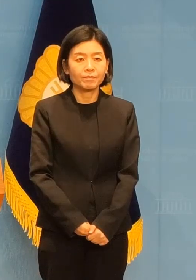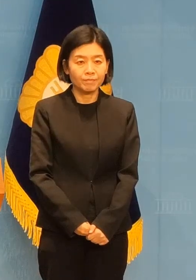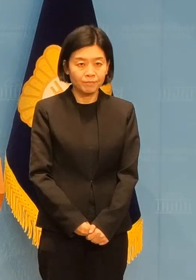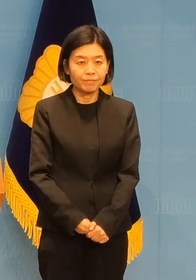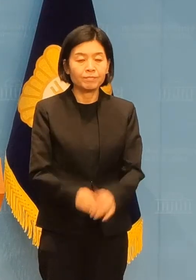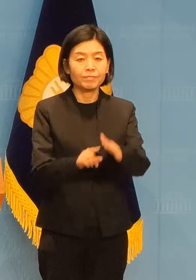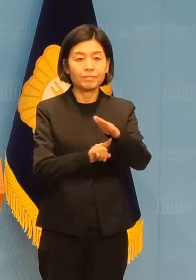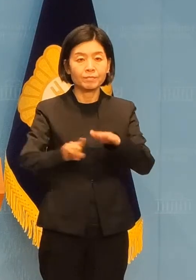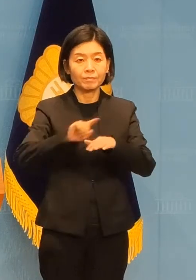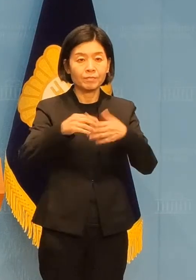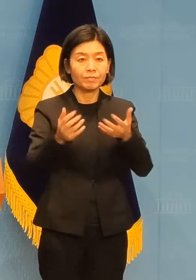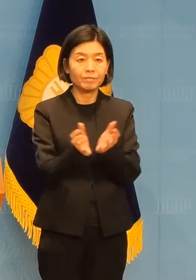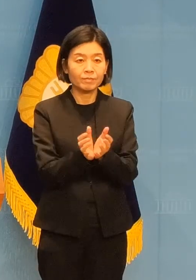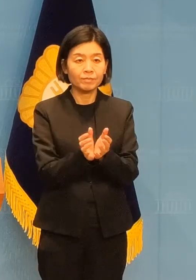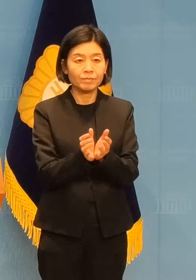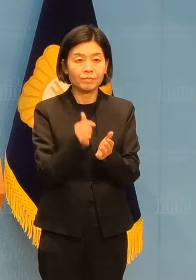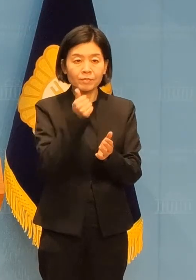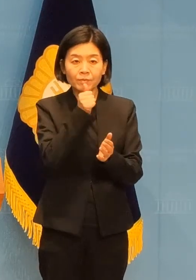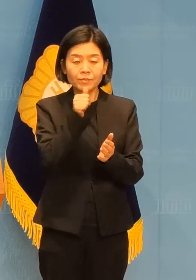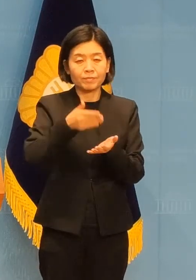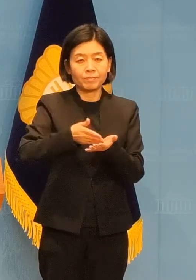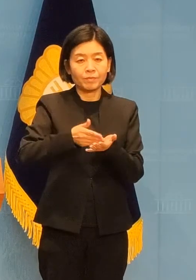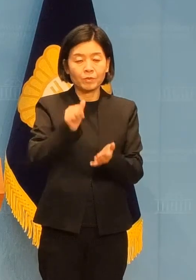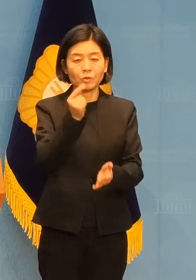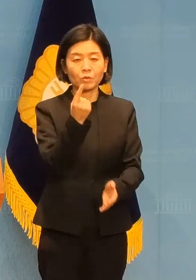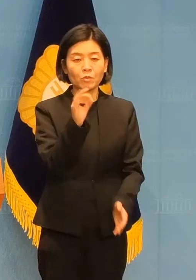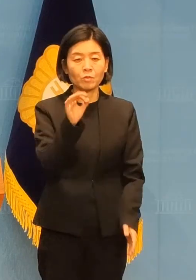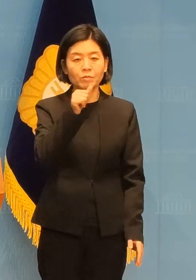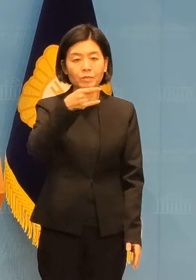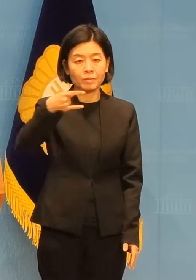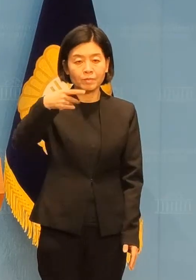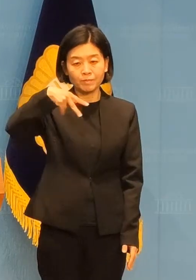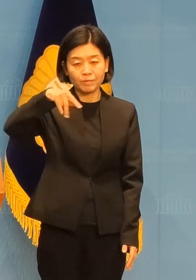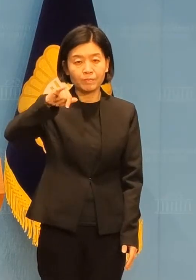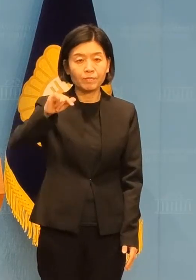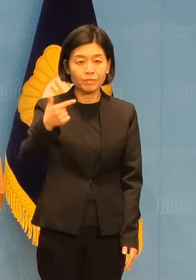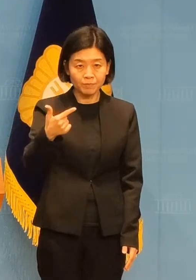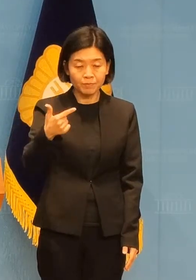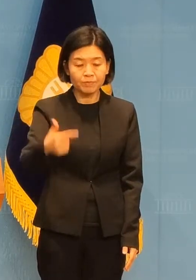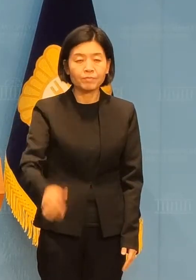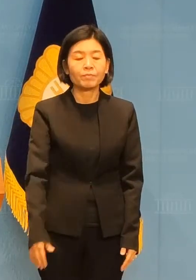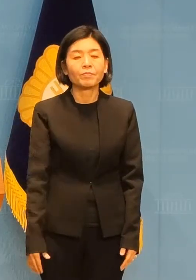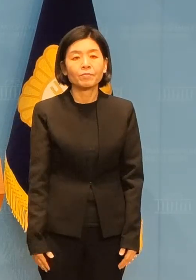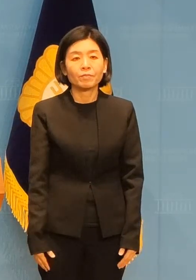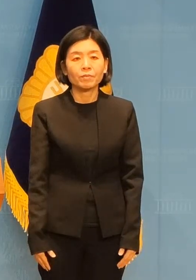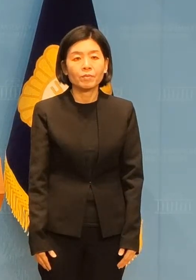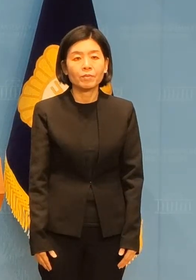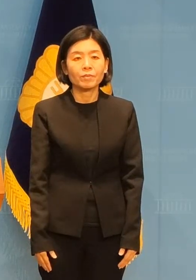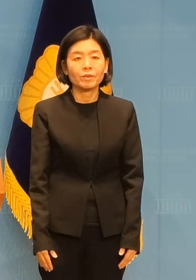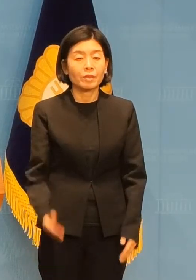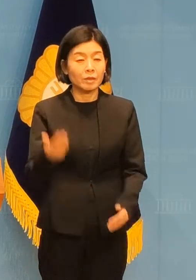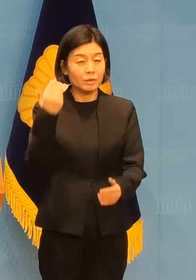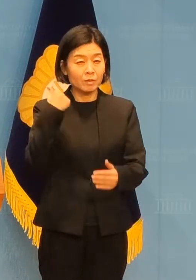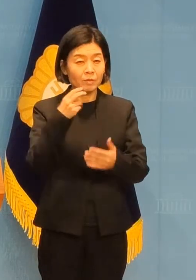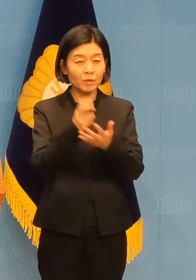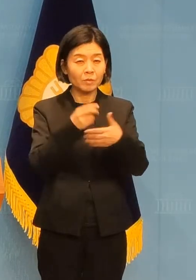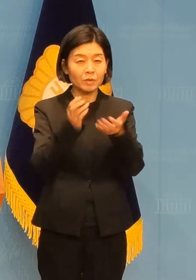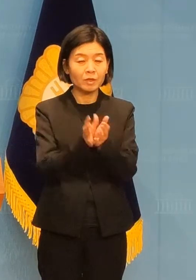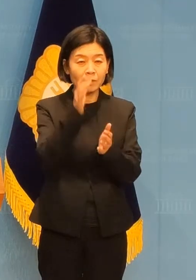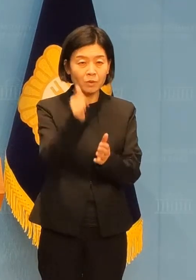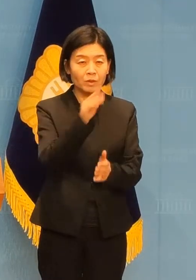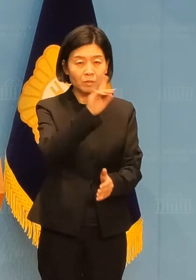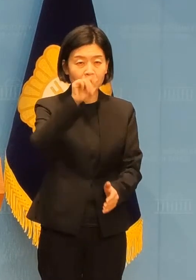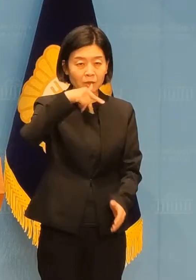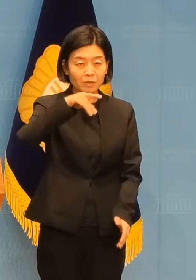네, 진보당 대변인 홍희진입니다. 오전 브리핑 진행하겠습니다. 박성재, 황교안